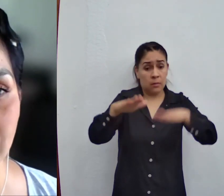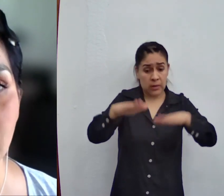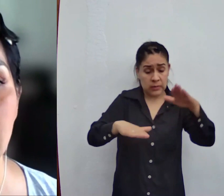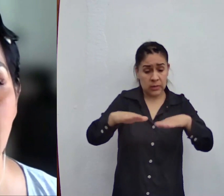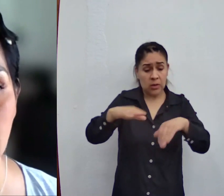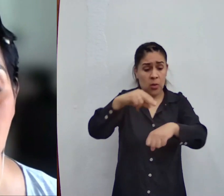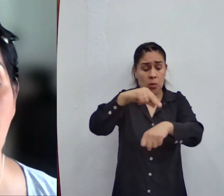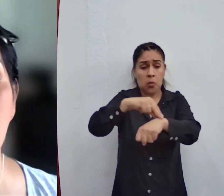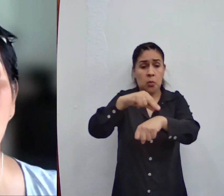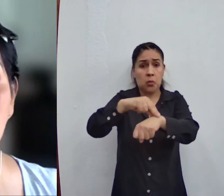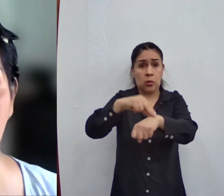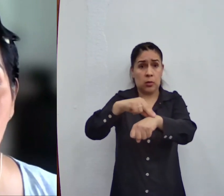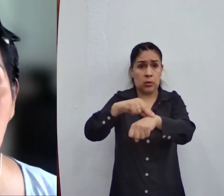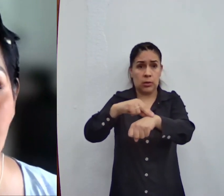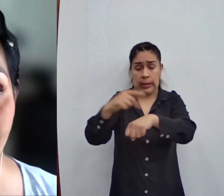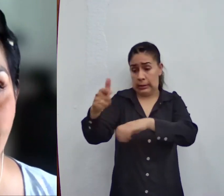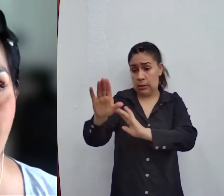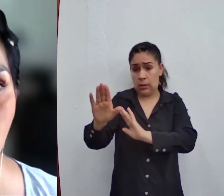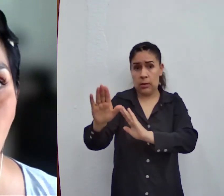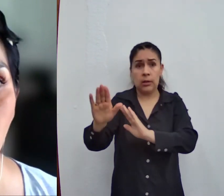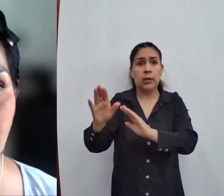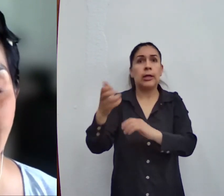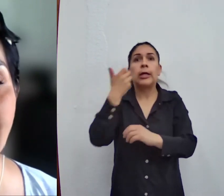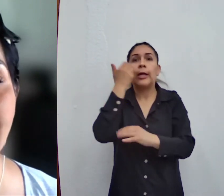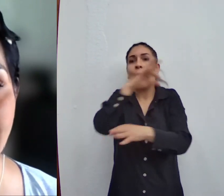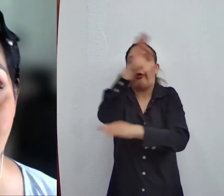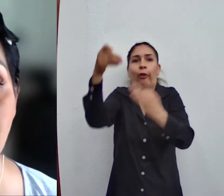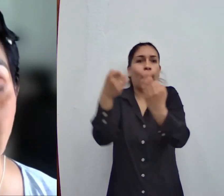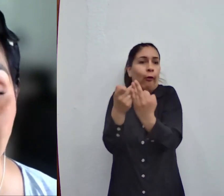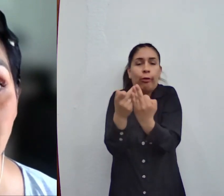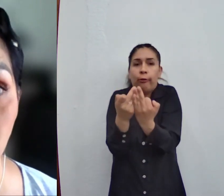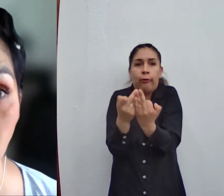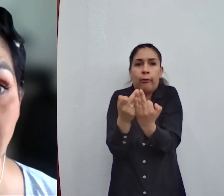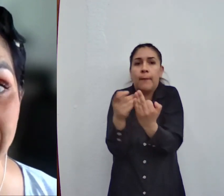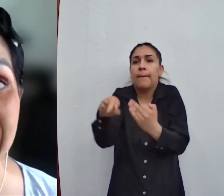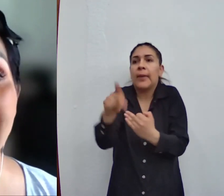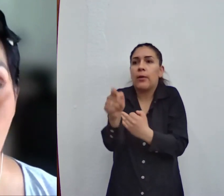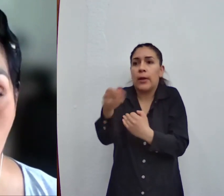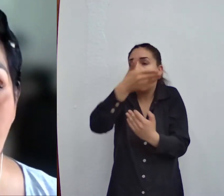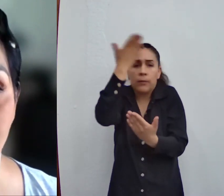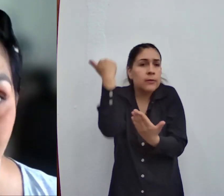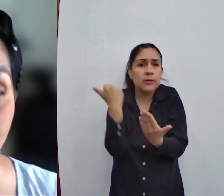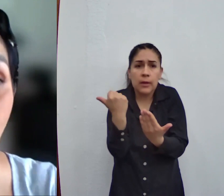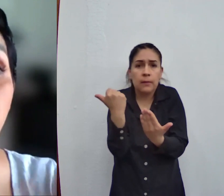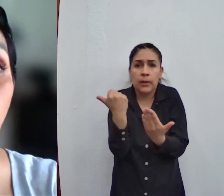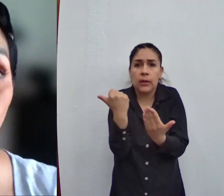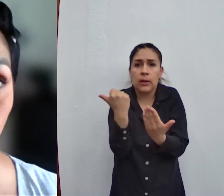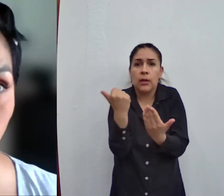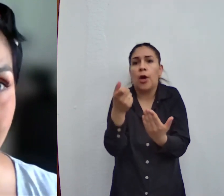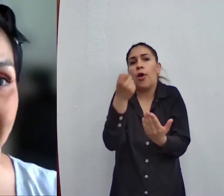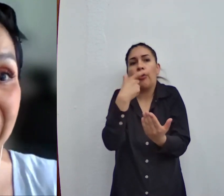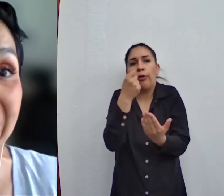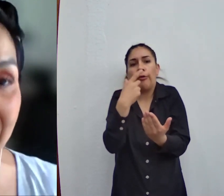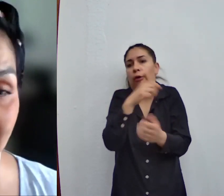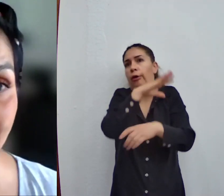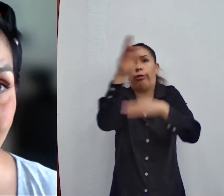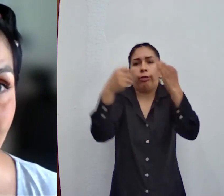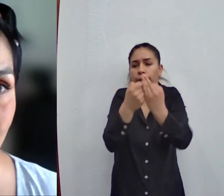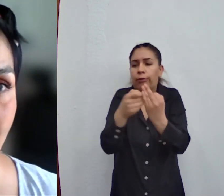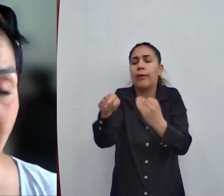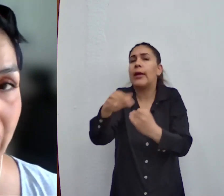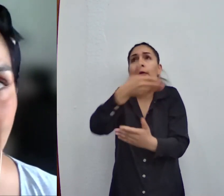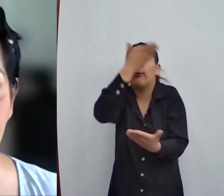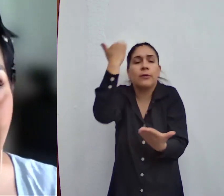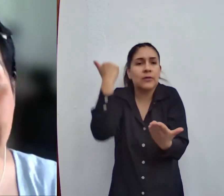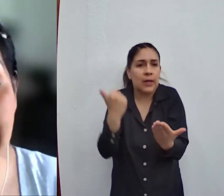muy importante para que podamos obtener una rehabilitación, ahora sí, funcional y